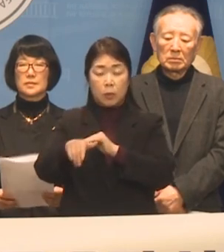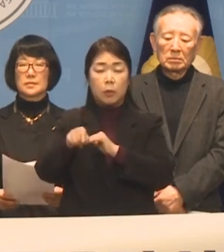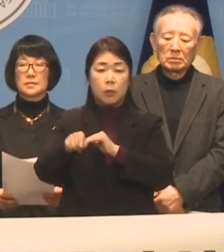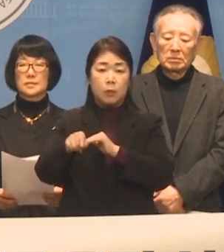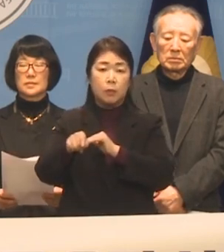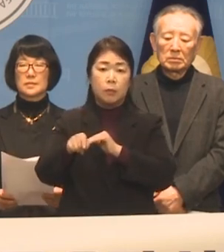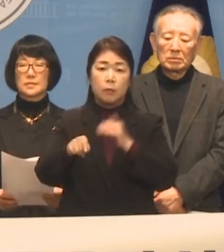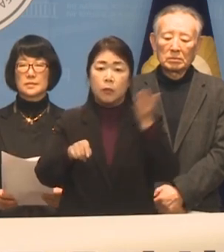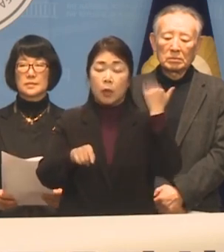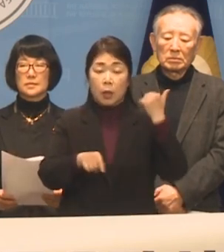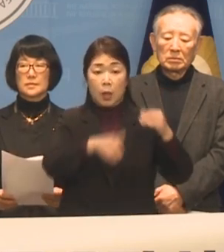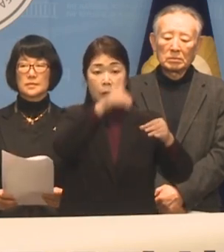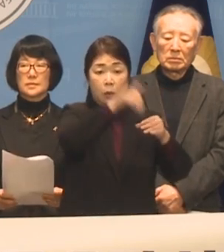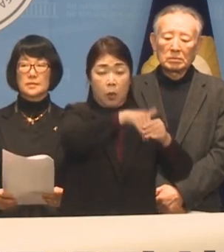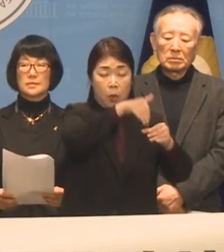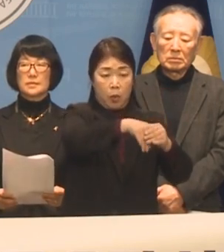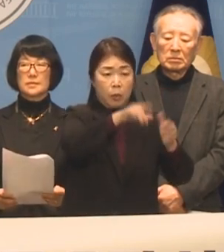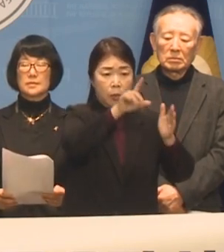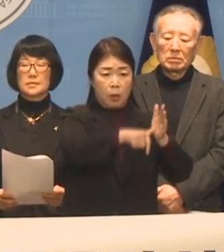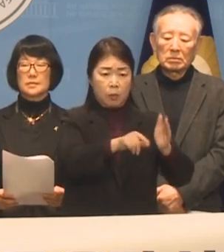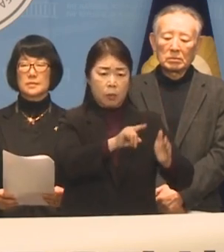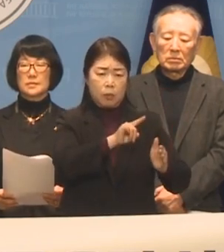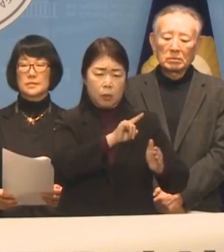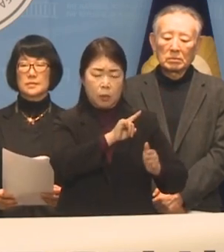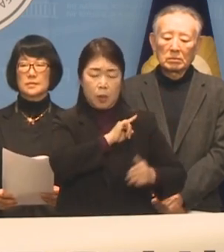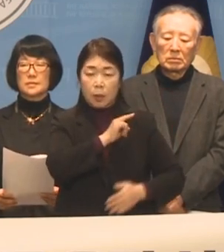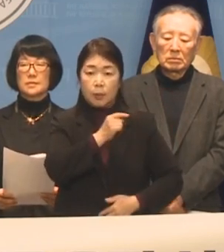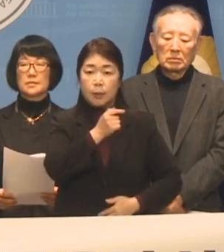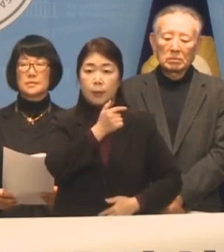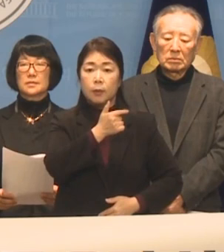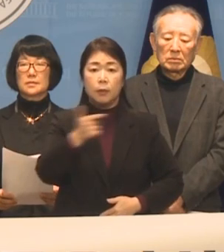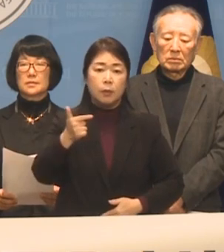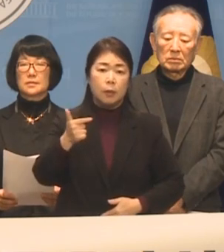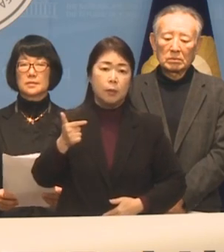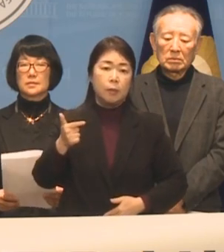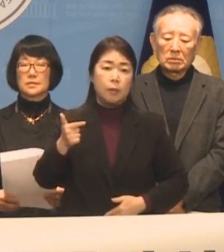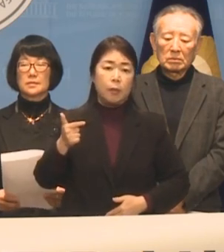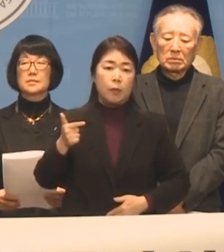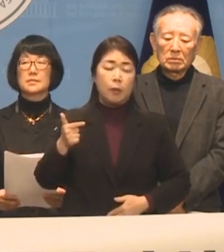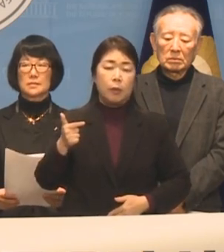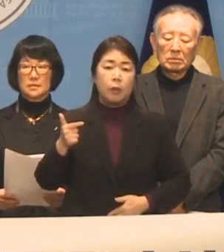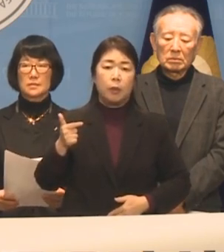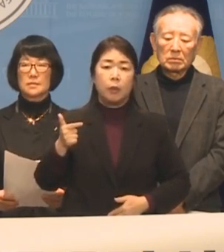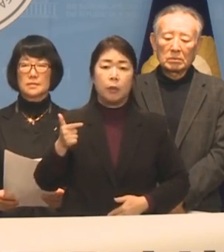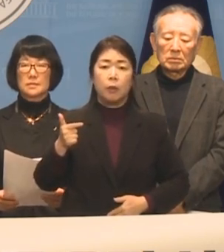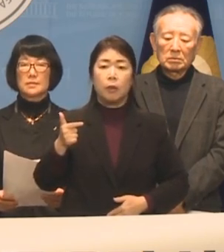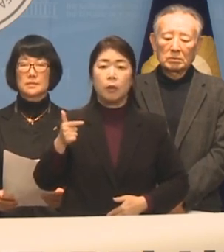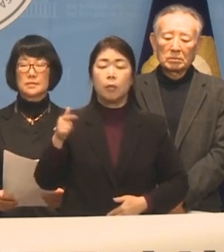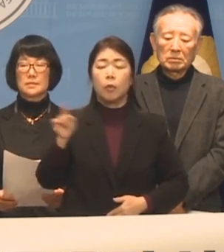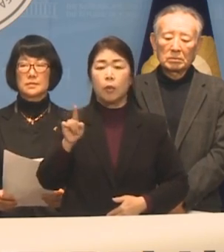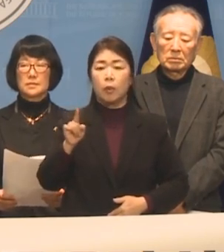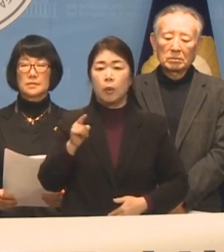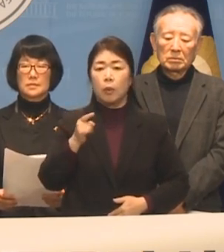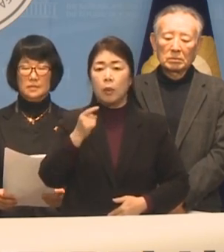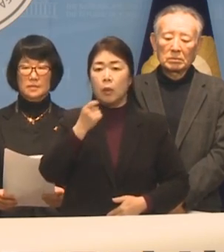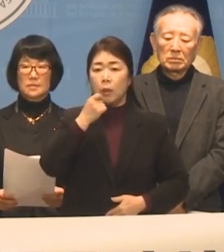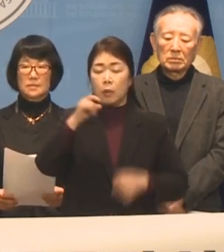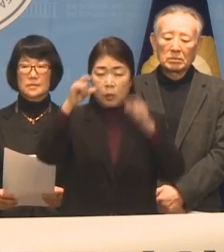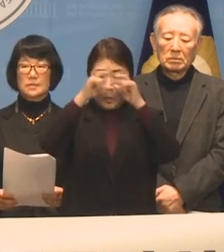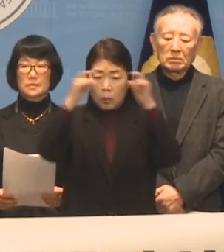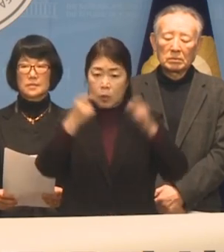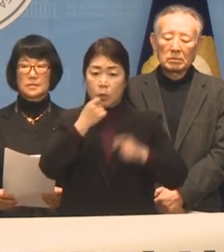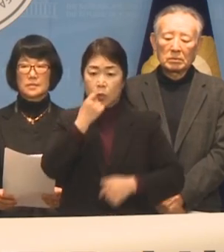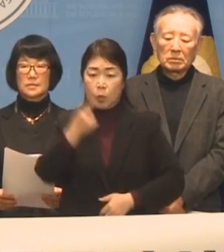지난번에 선거에서 가장 크게 우리가 민주주의를 진척시켰다 하는 것은 촛불 혁명을